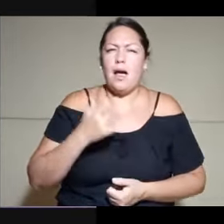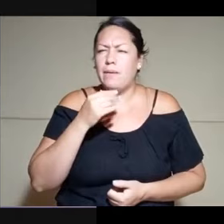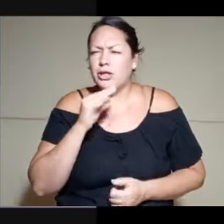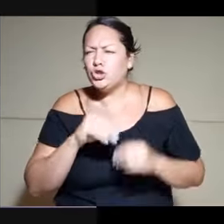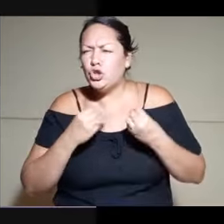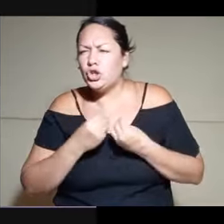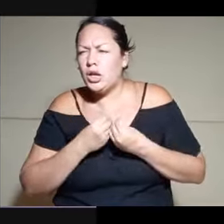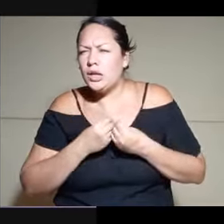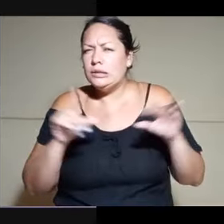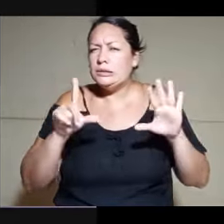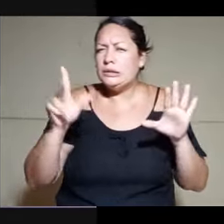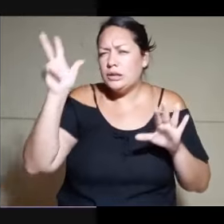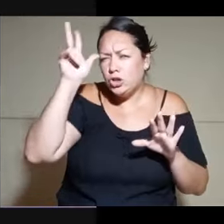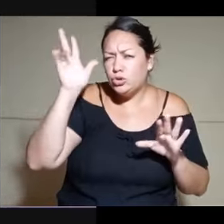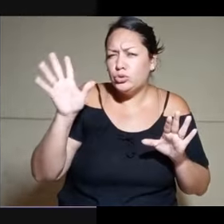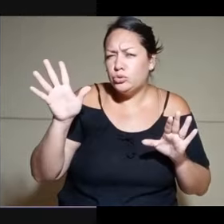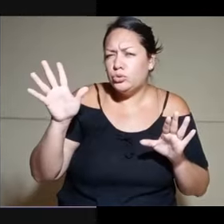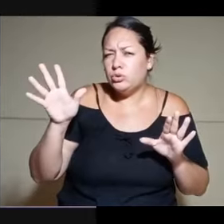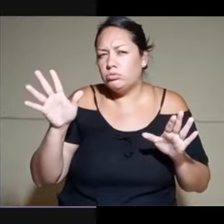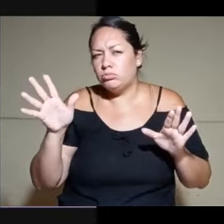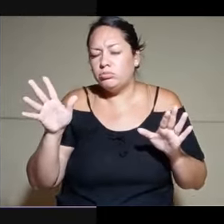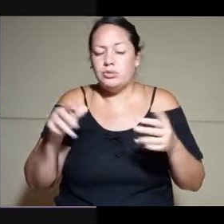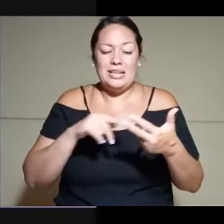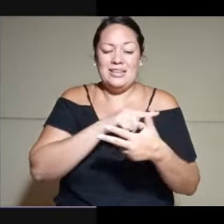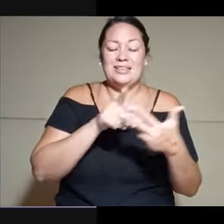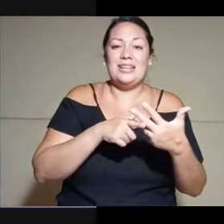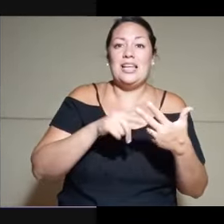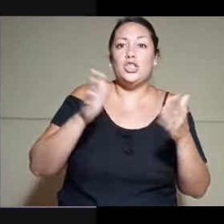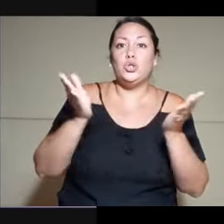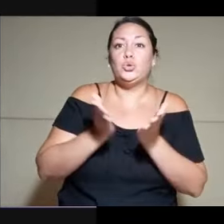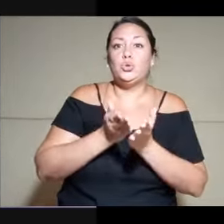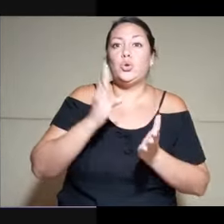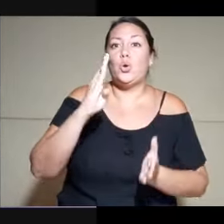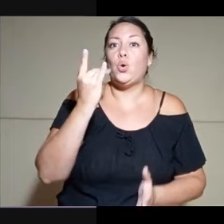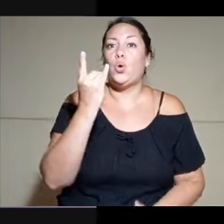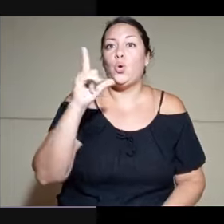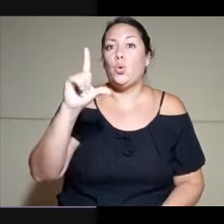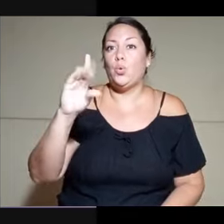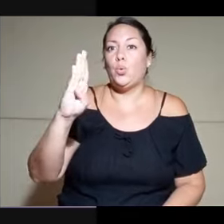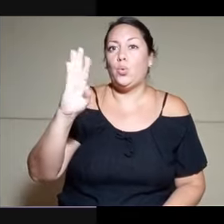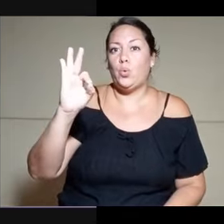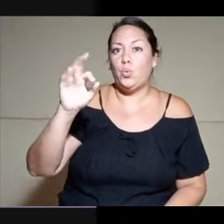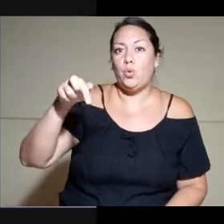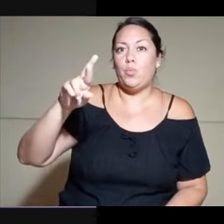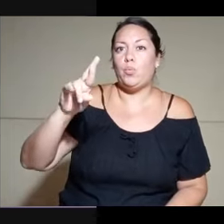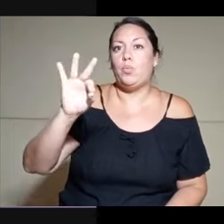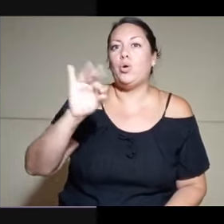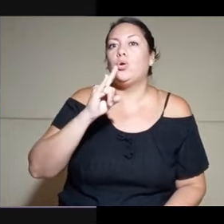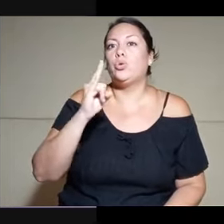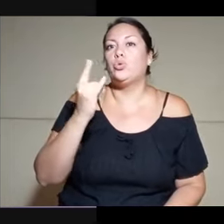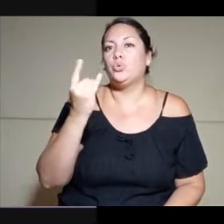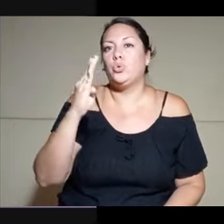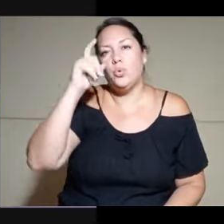nervios. 3 del surco bulboprotuberancial. A ver, hemos visto 7 nervios, son